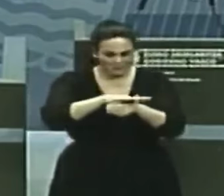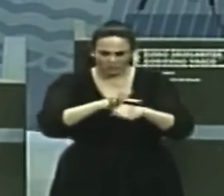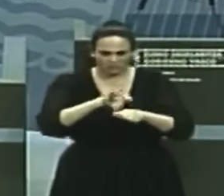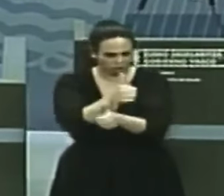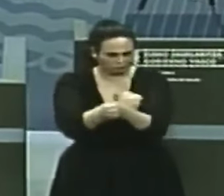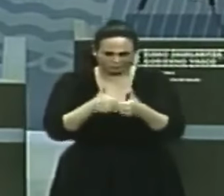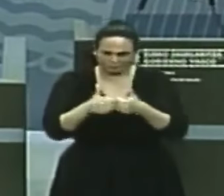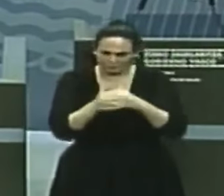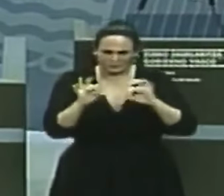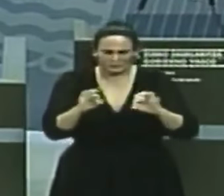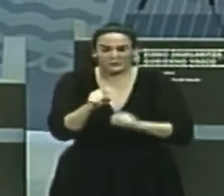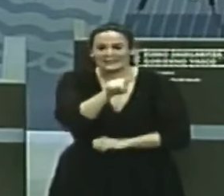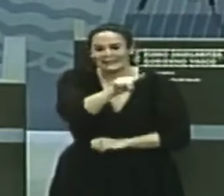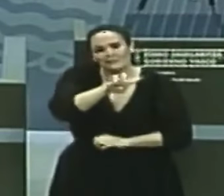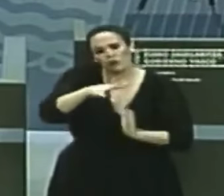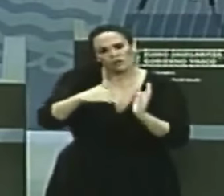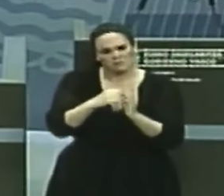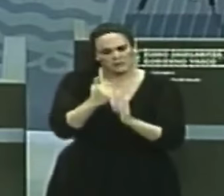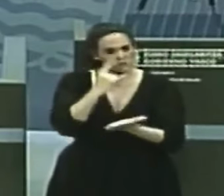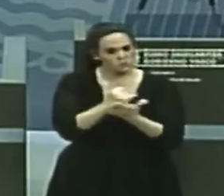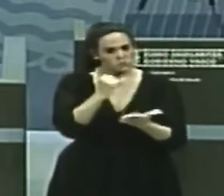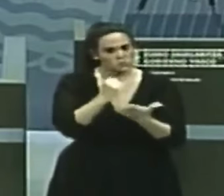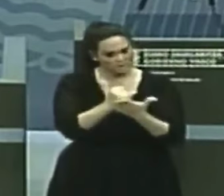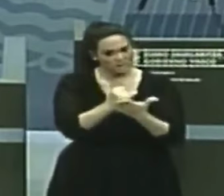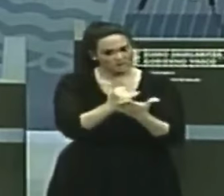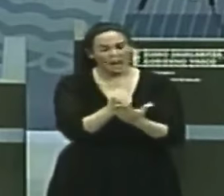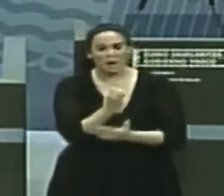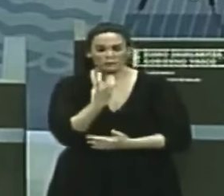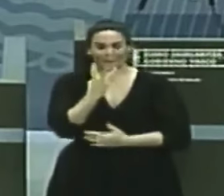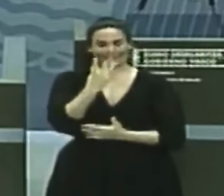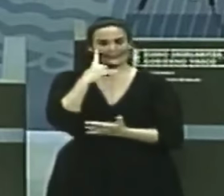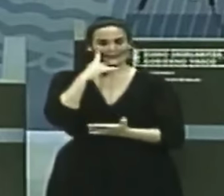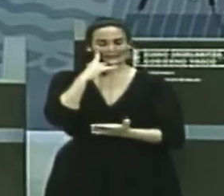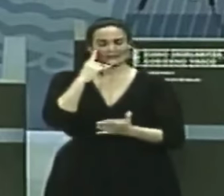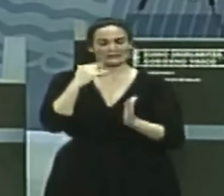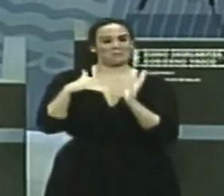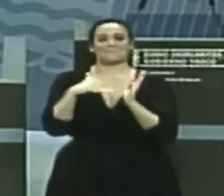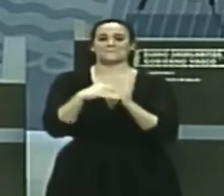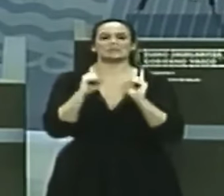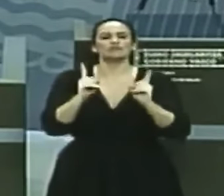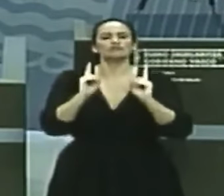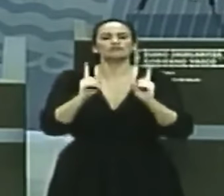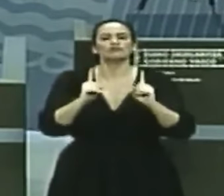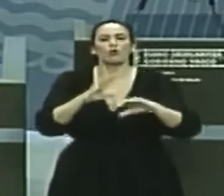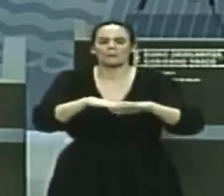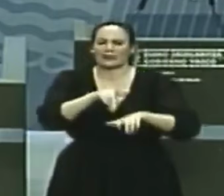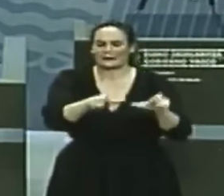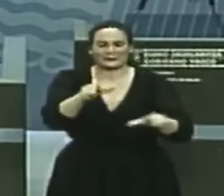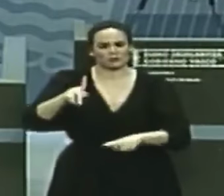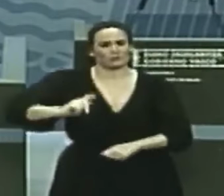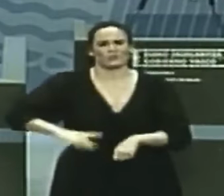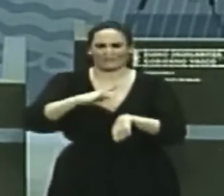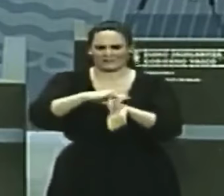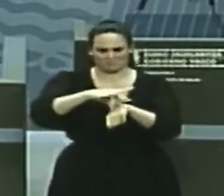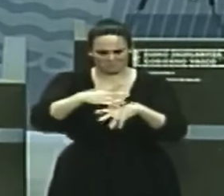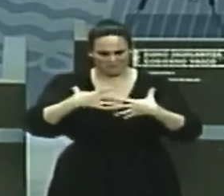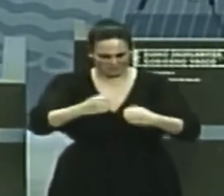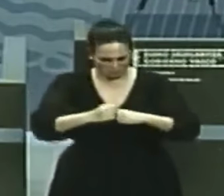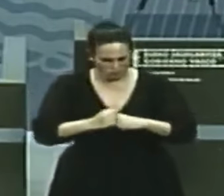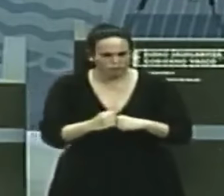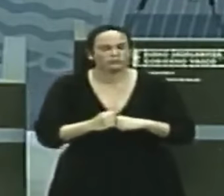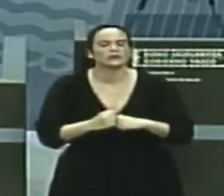más de 14.000 pruebas realizadas 3.000 se han realizado a personal sanitario a personal sanitario y en este